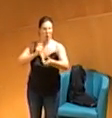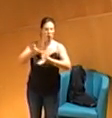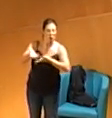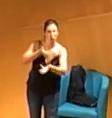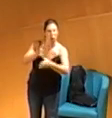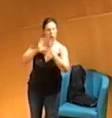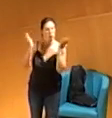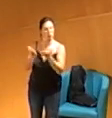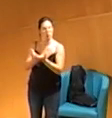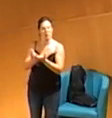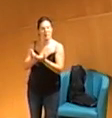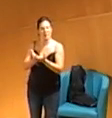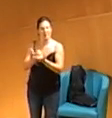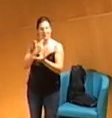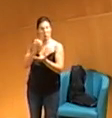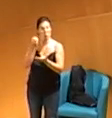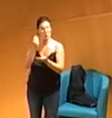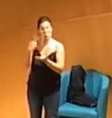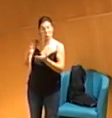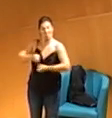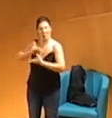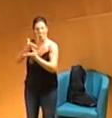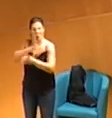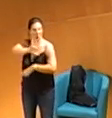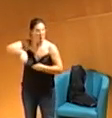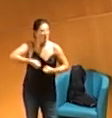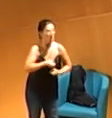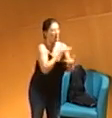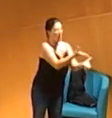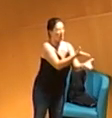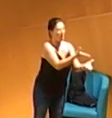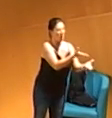parole à travers nous. Peut-être qu'un jour, on pourra